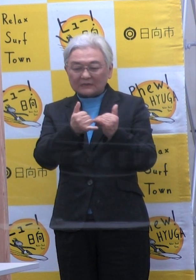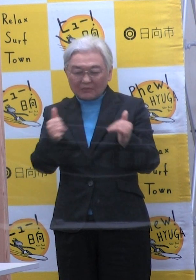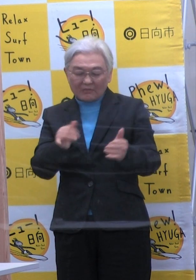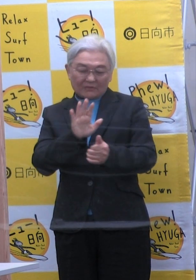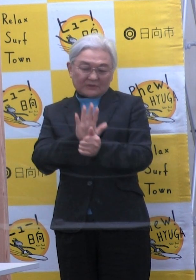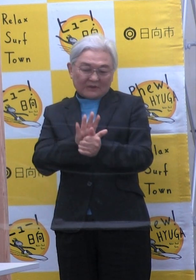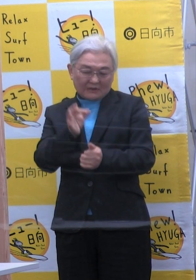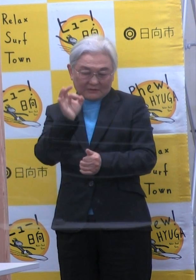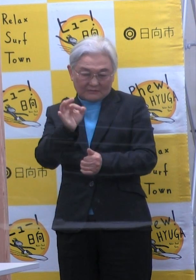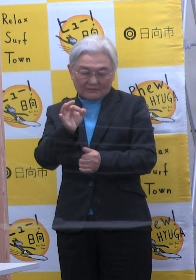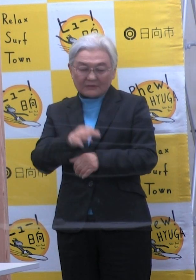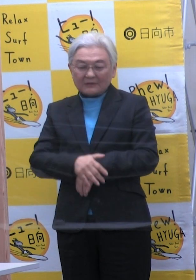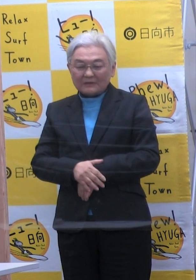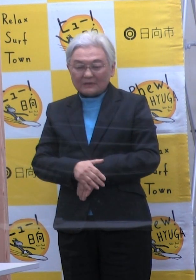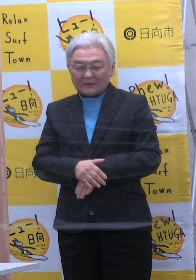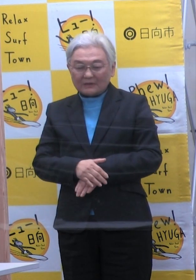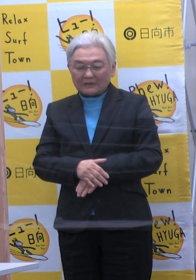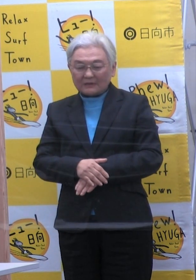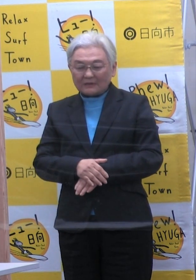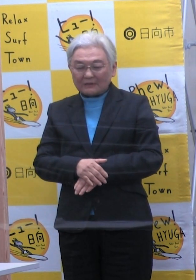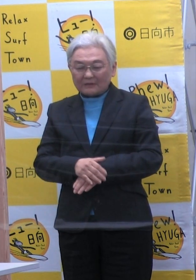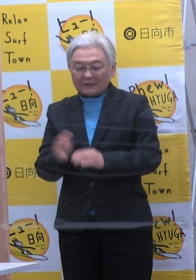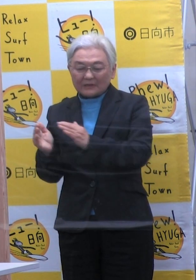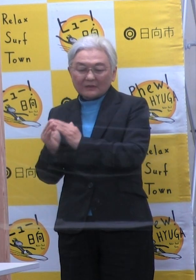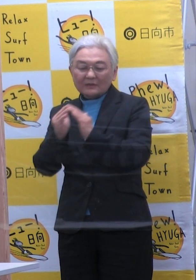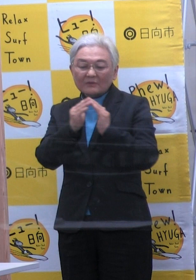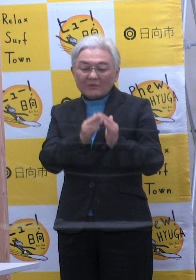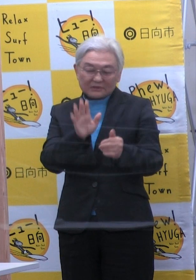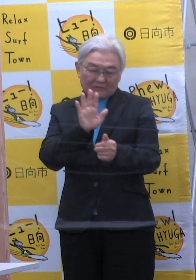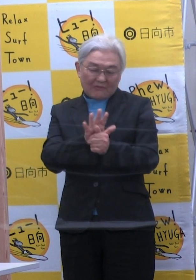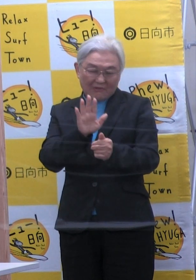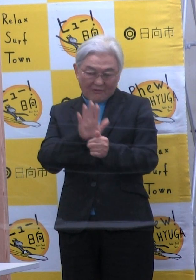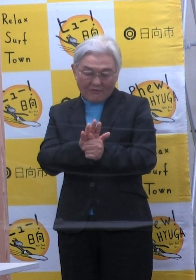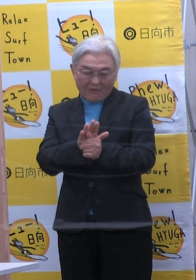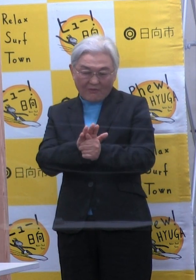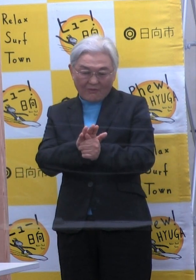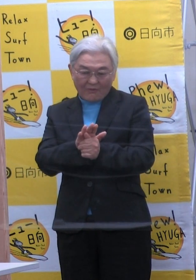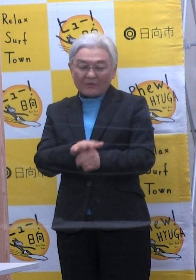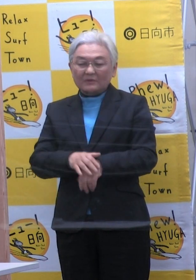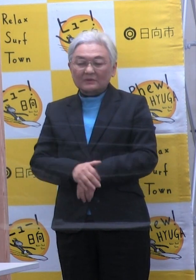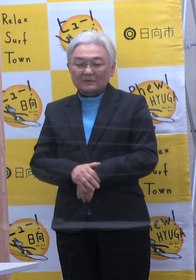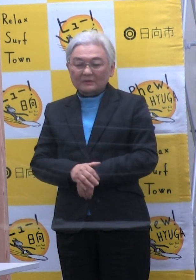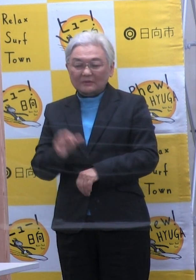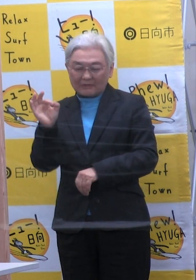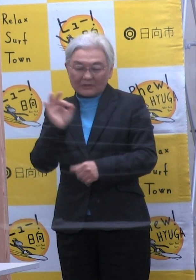金による支援や、転居費用の助成を行います。